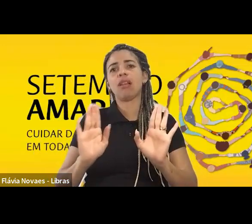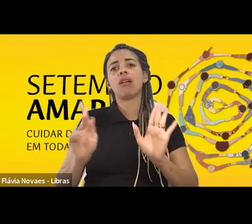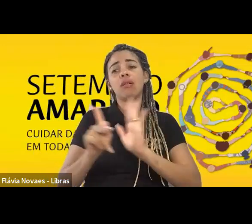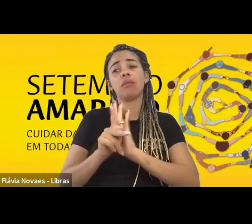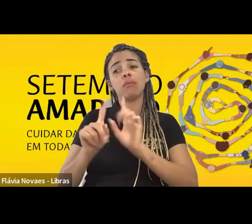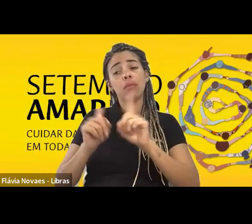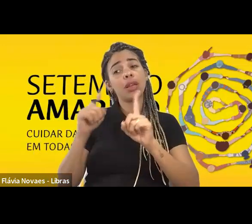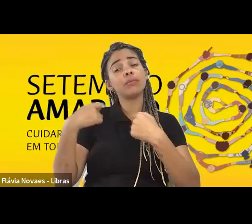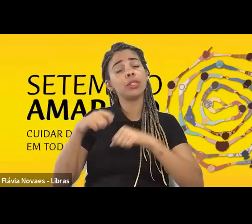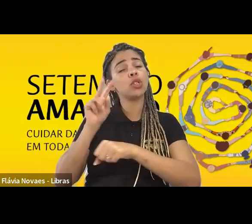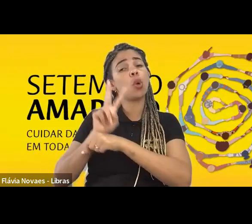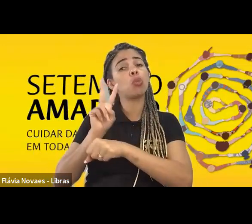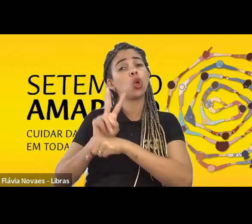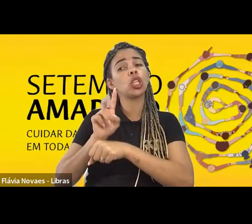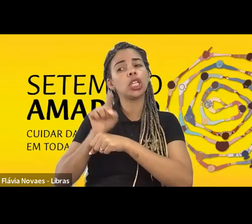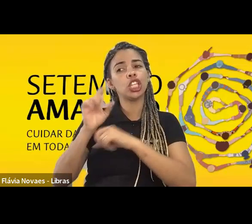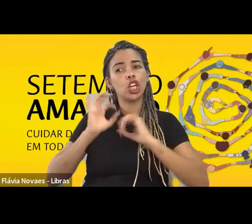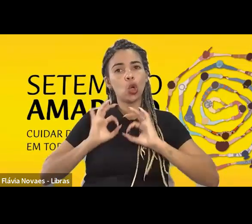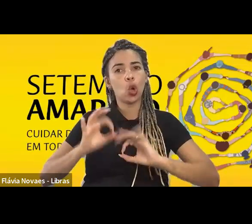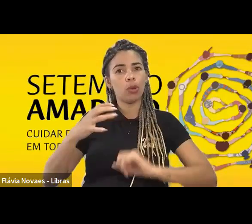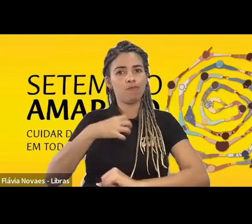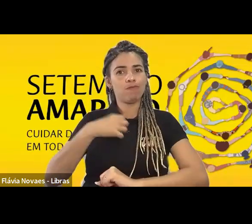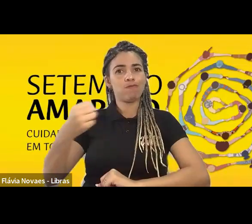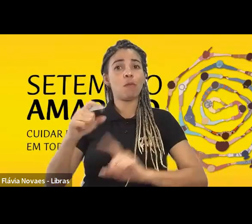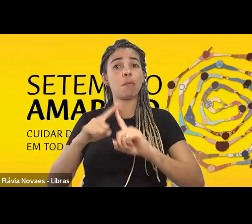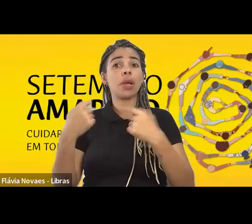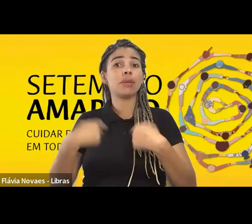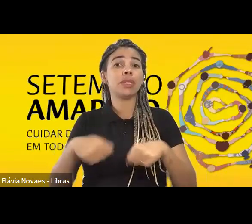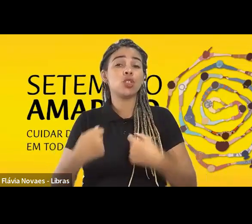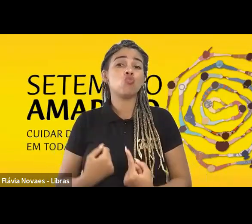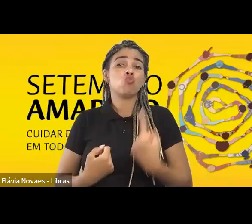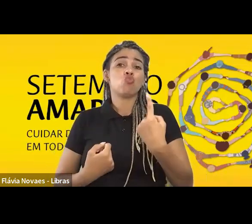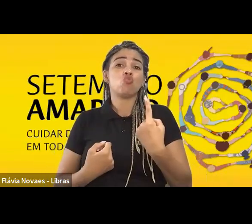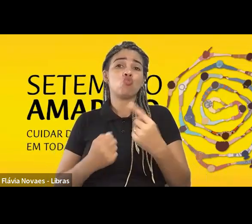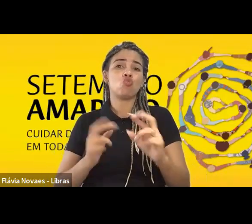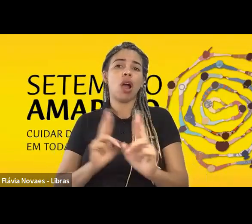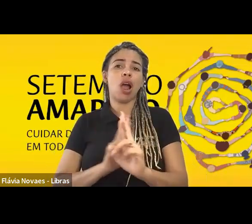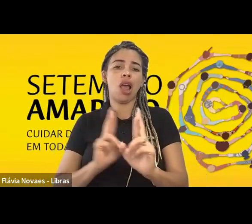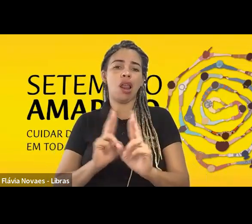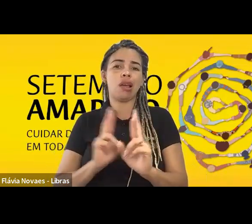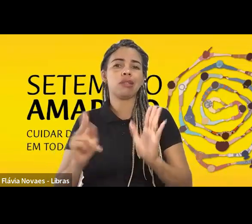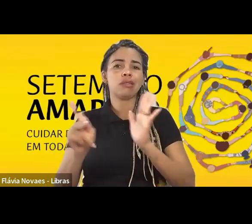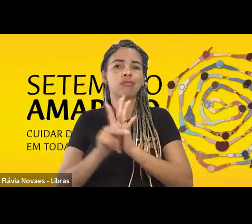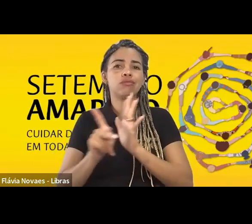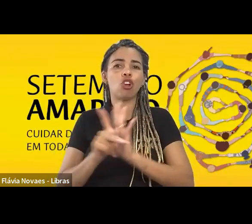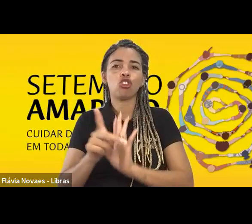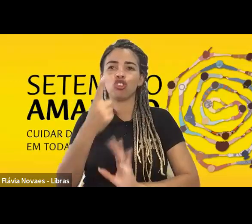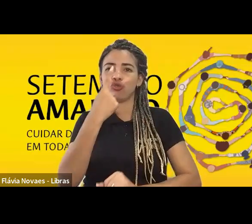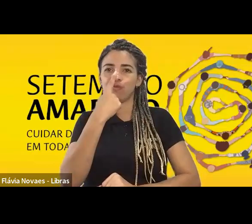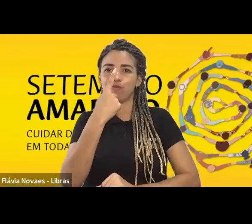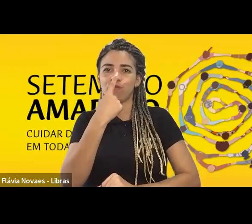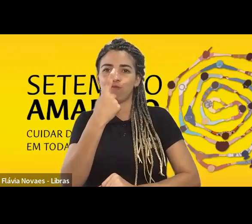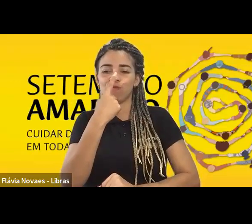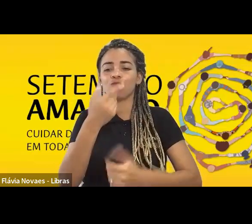protegido do comportamento suicida, mas ele precisa ter pelo menos uma relação de intimidade, uma